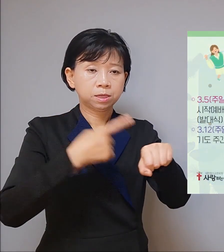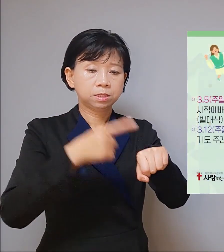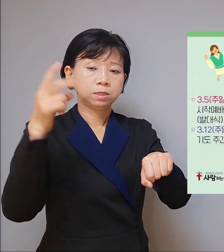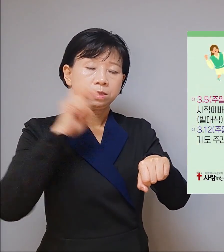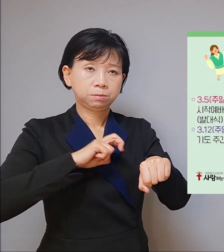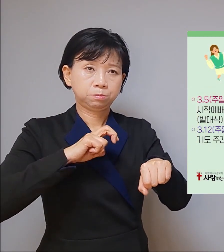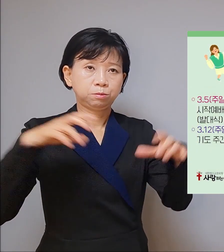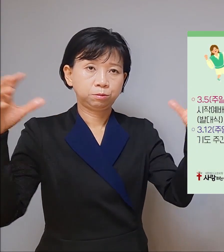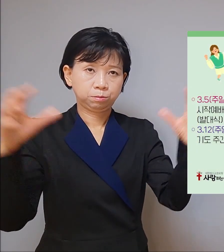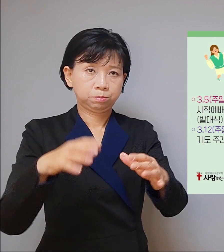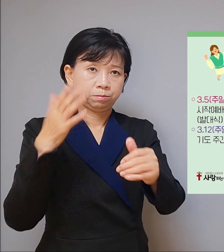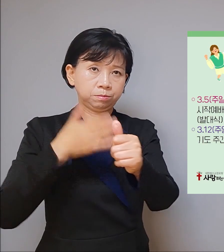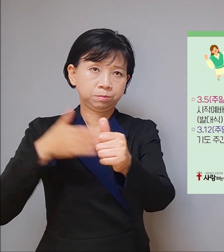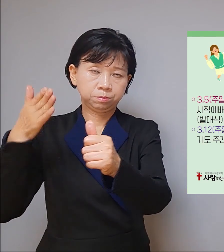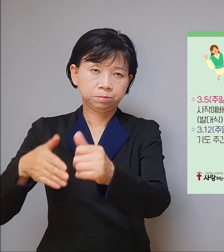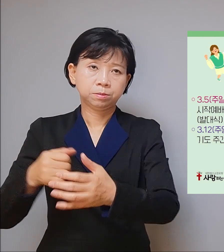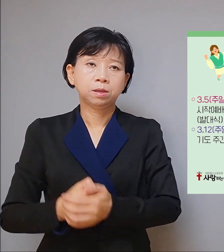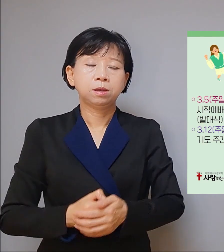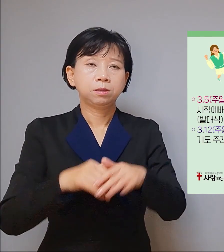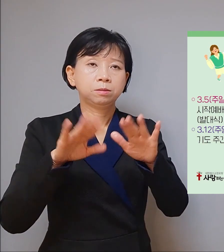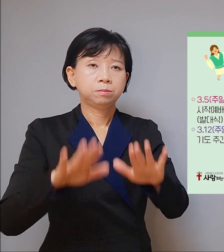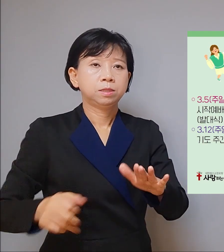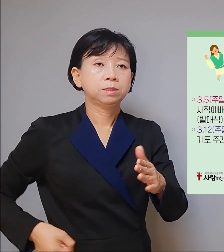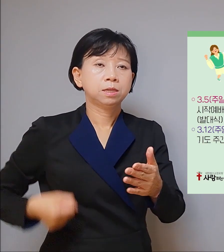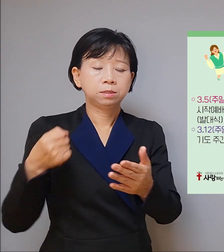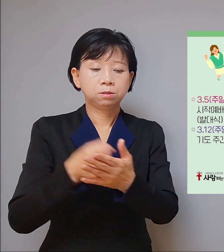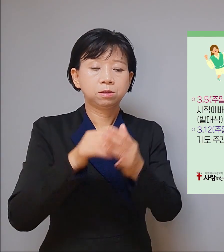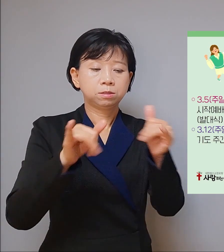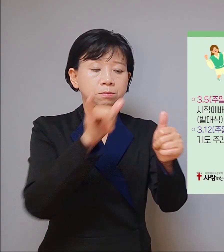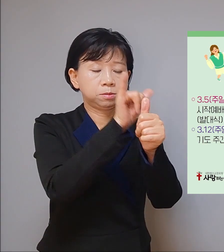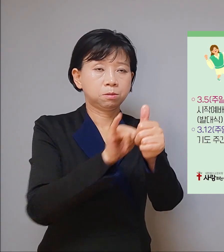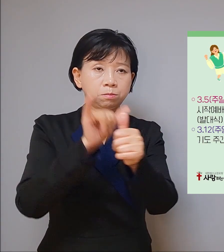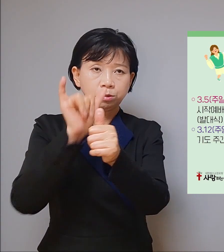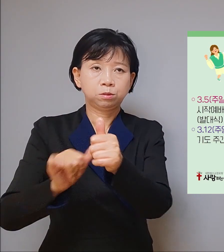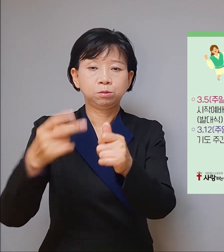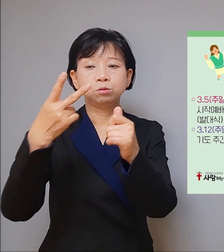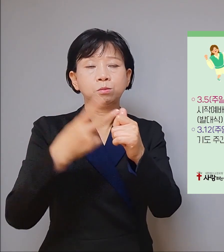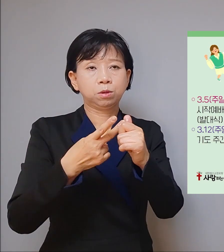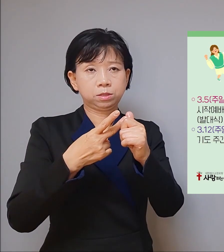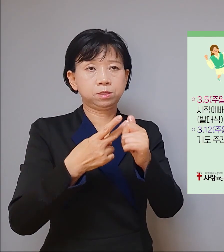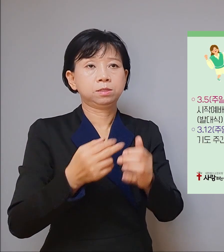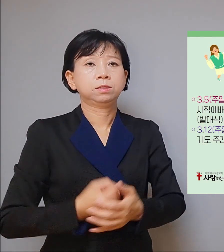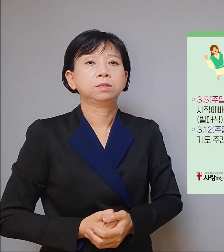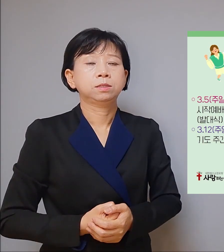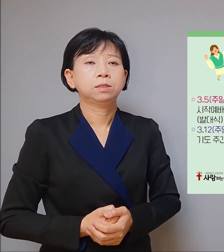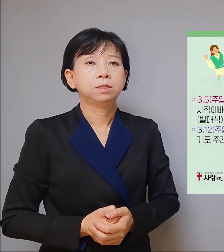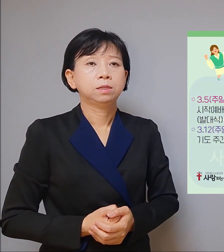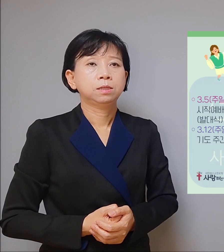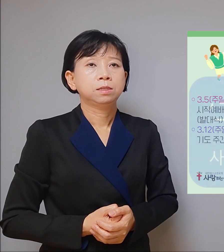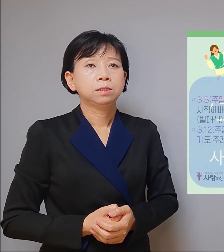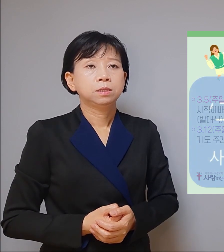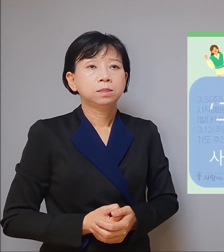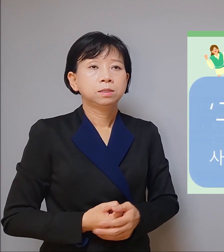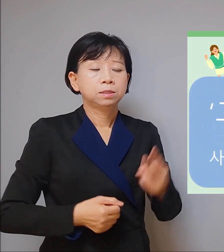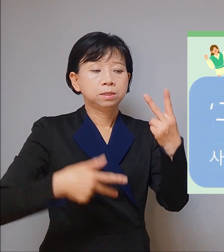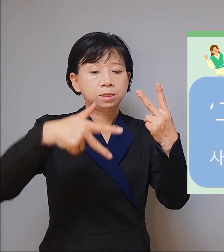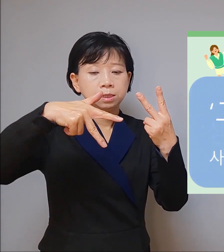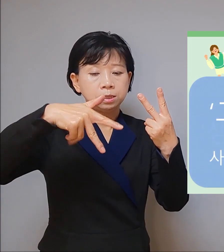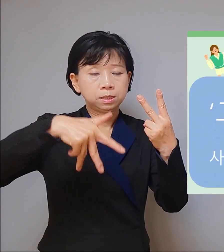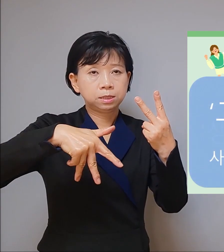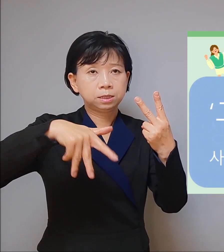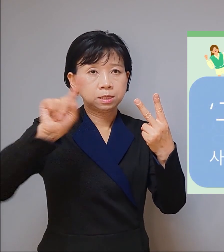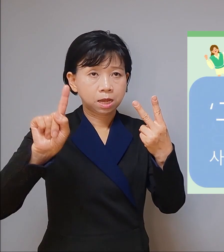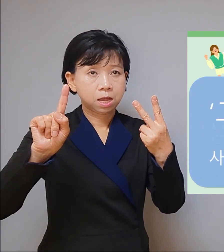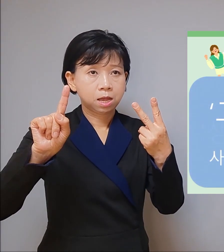바랍니다. 이번 주는 작정한 VIP를 위해 섬기는 두 번째 주간입니다. 2차 선물을 구입하셔서